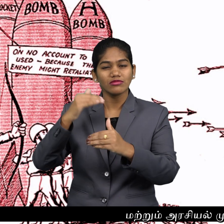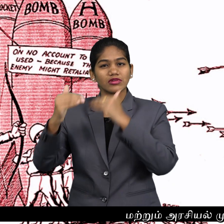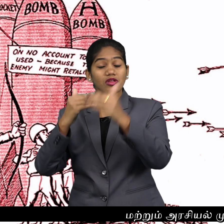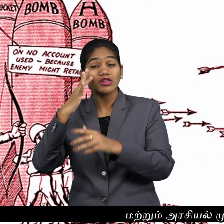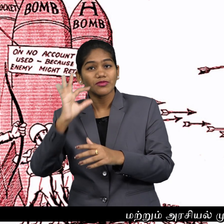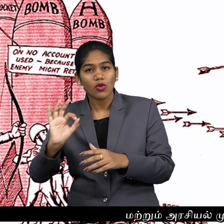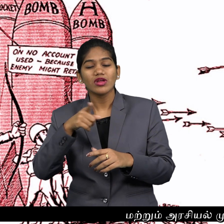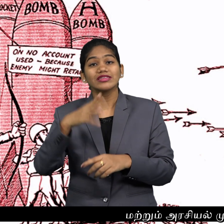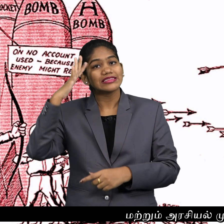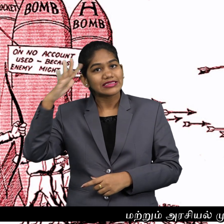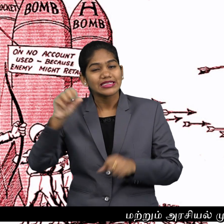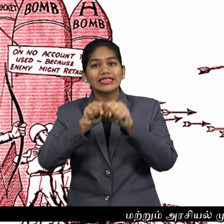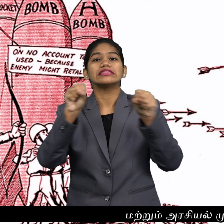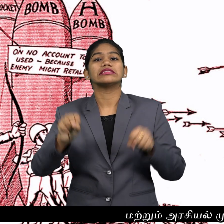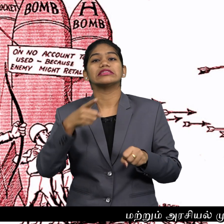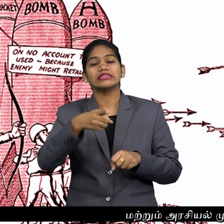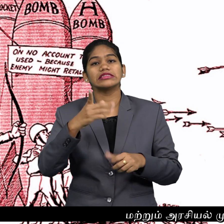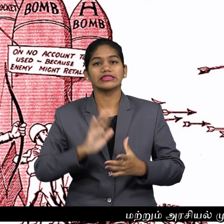தோன்றின.